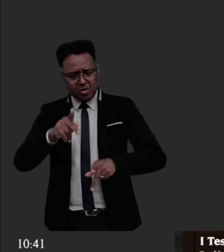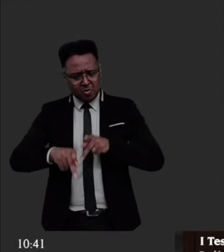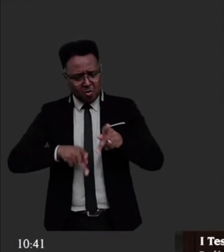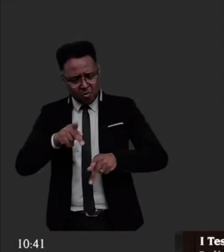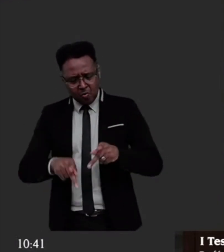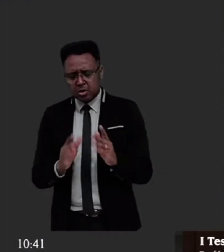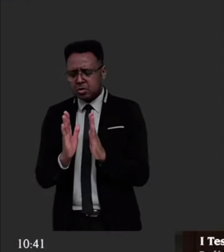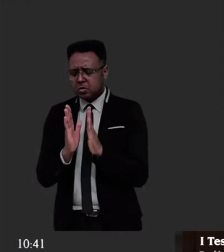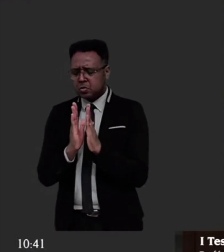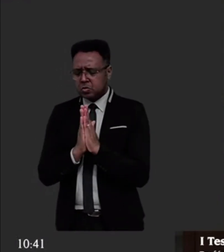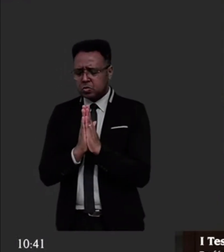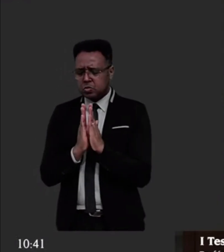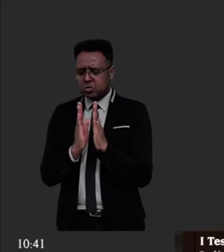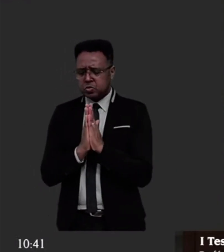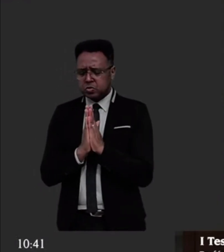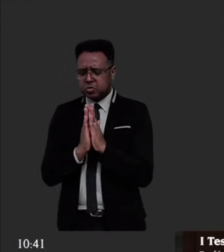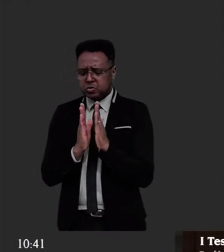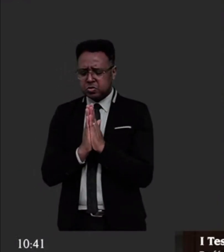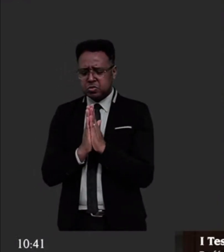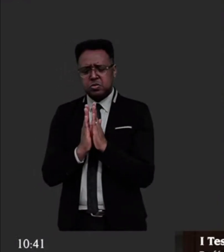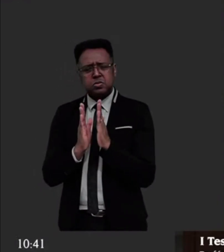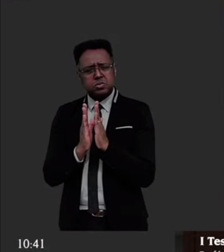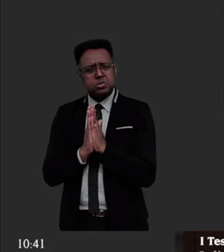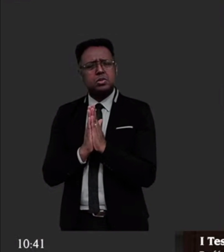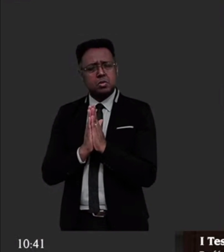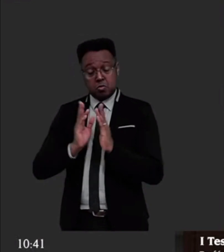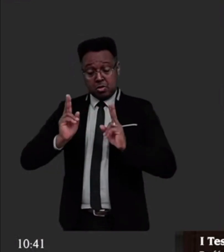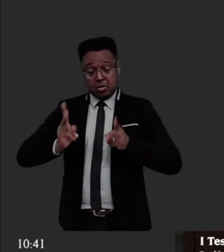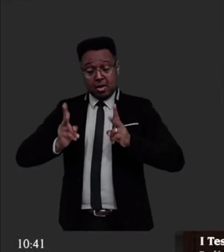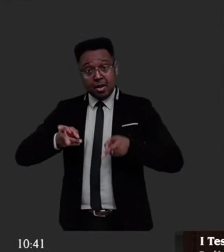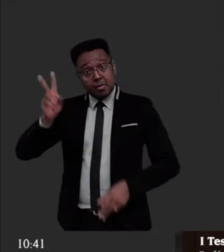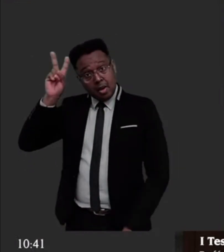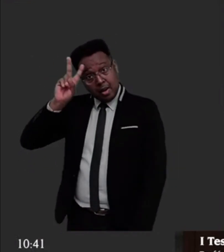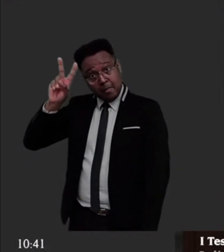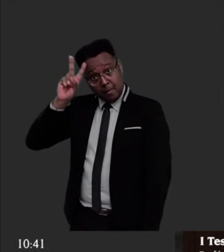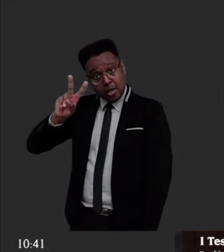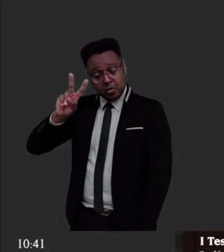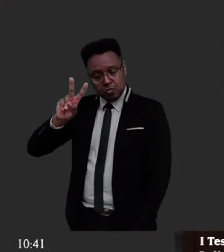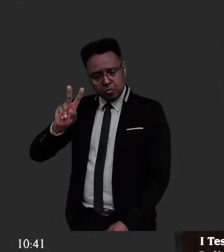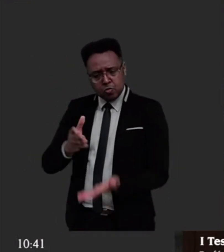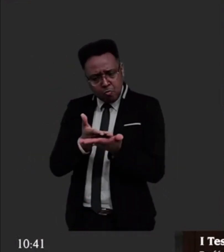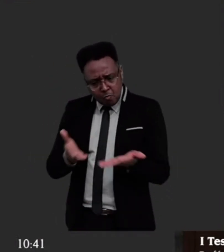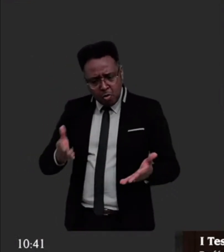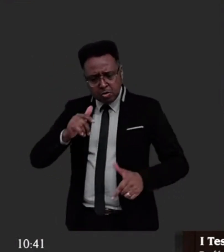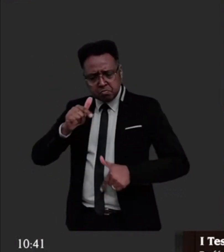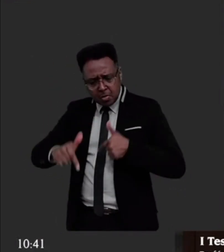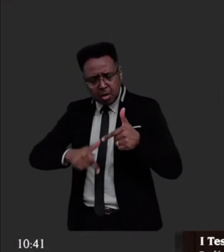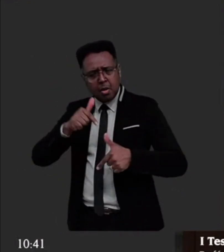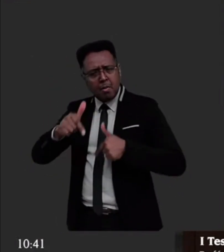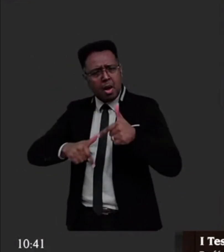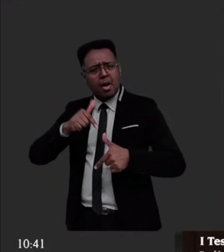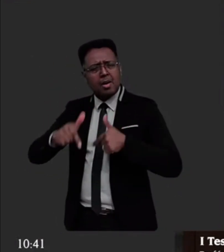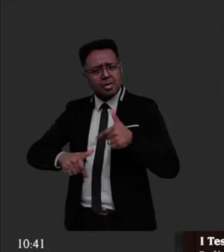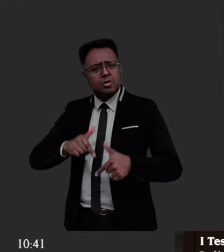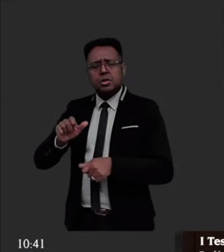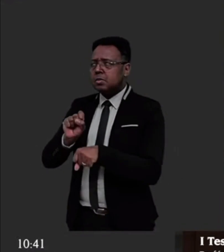lembrando-nos sem cessar da obra da vossa fé, do trabalho da caridade e da paciência da esperança em nosso Senhor